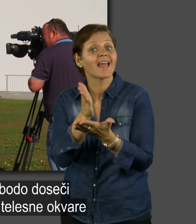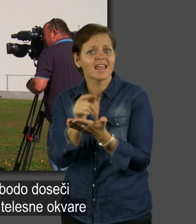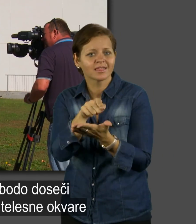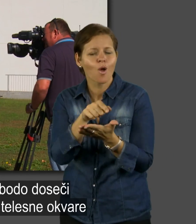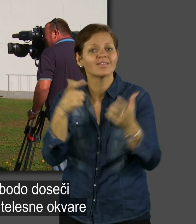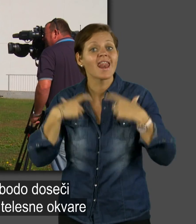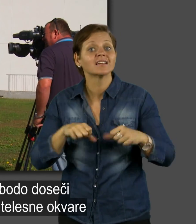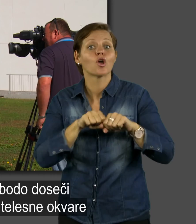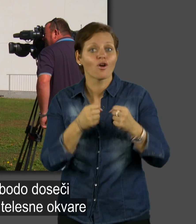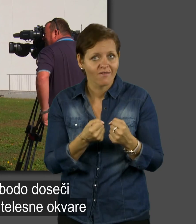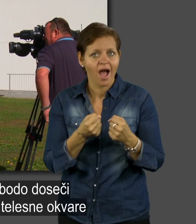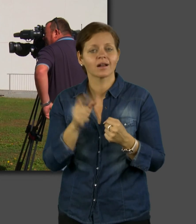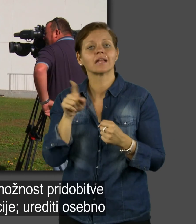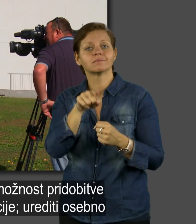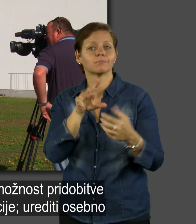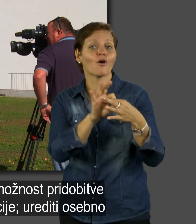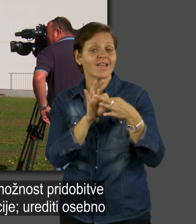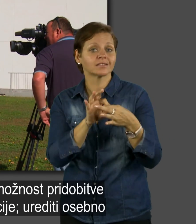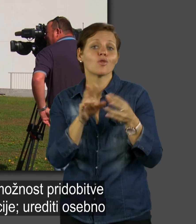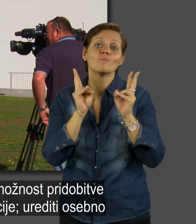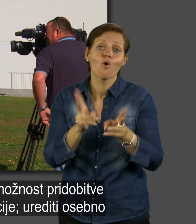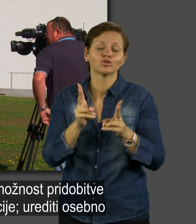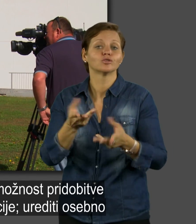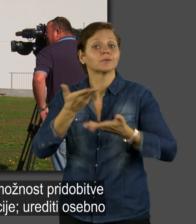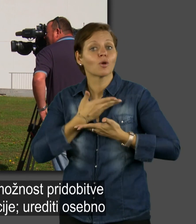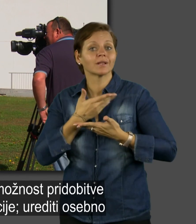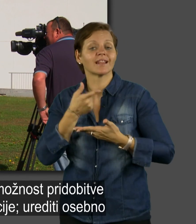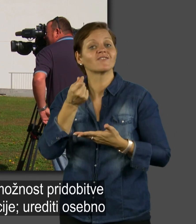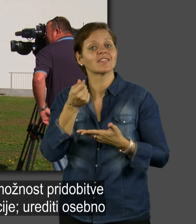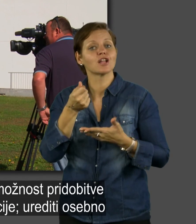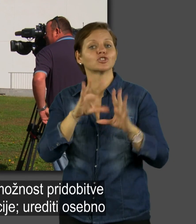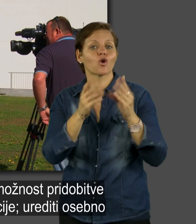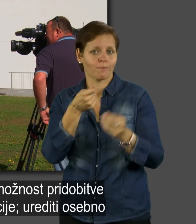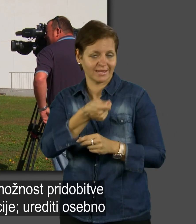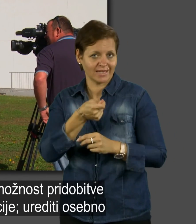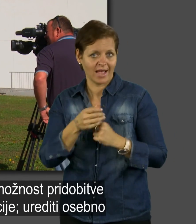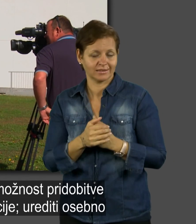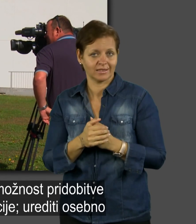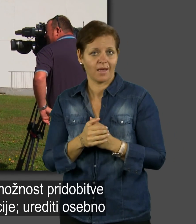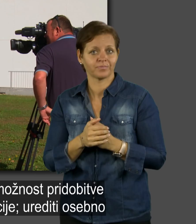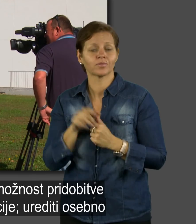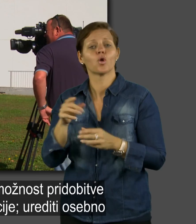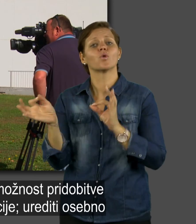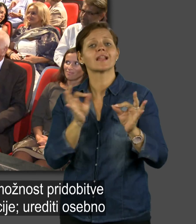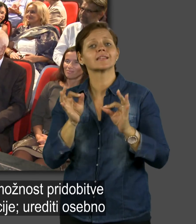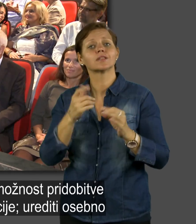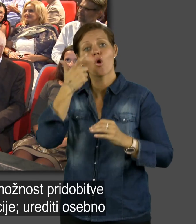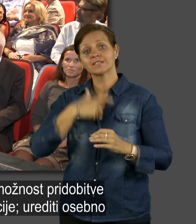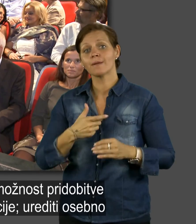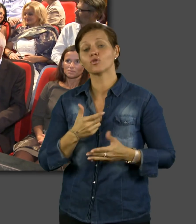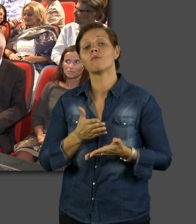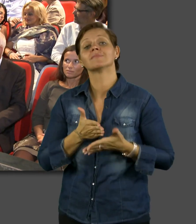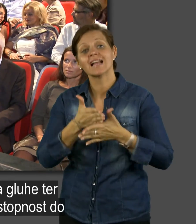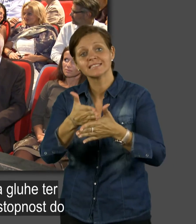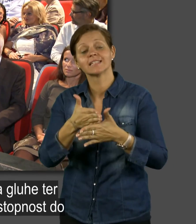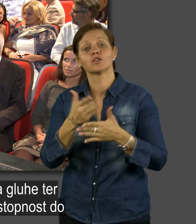opredelitev telesne okvare in s tem povezano možnost pridobitve finančne kompenzacije, urediti osebno